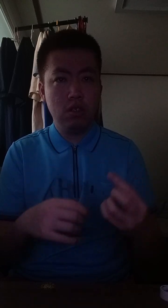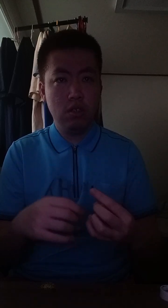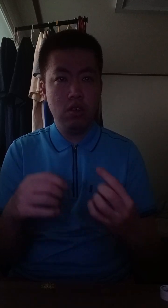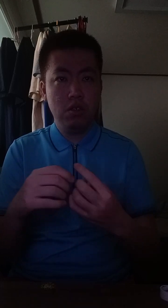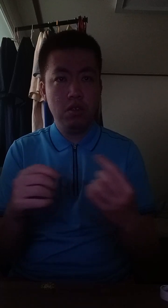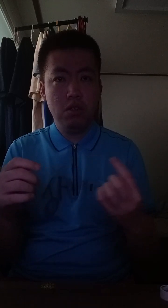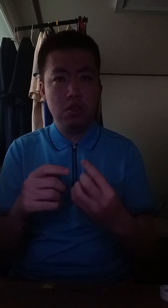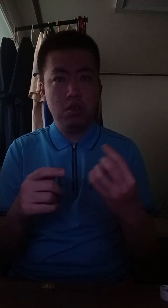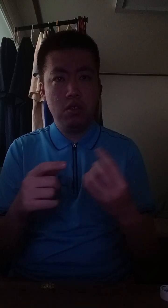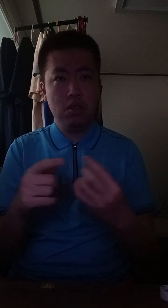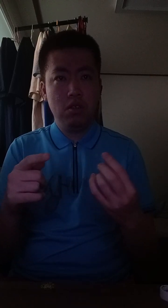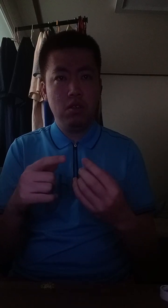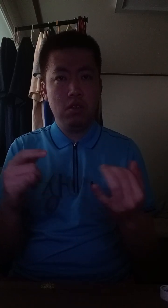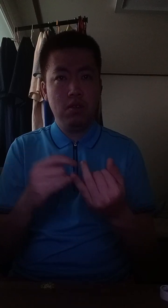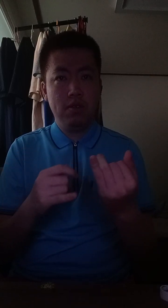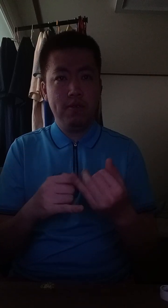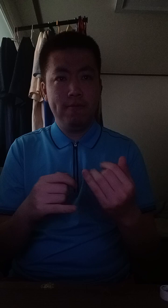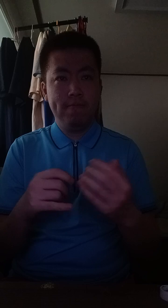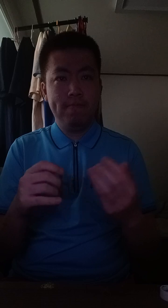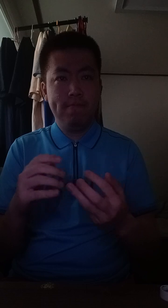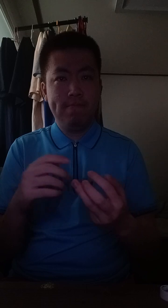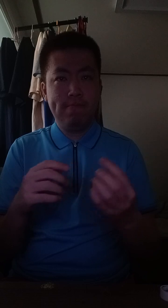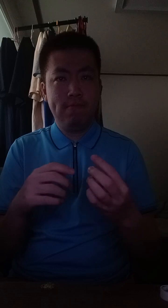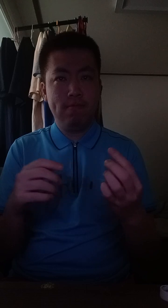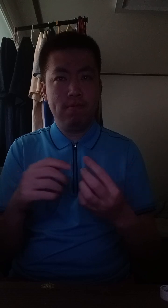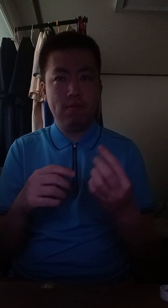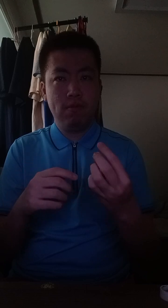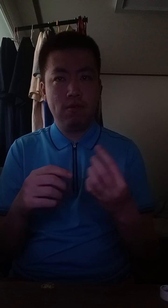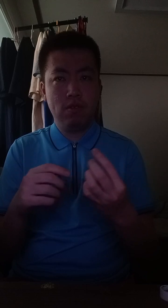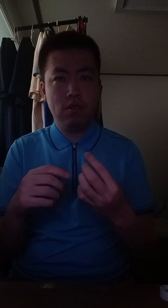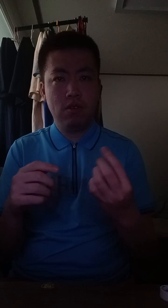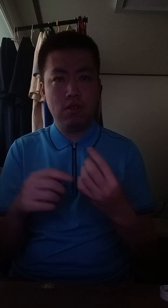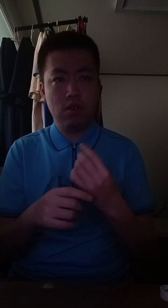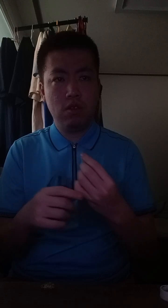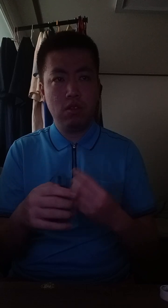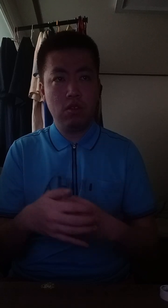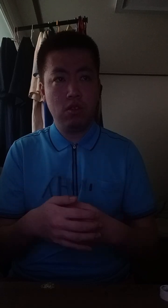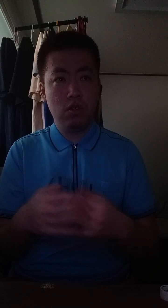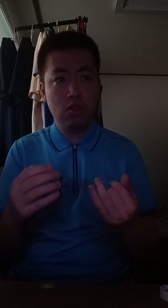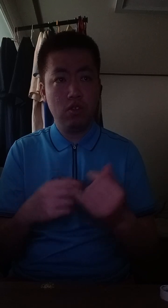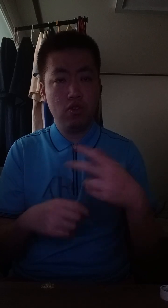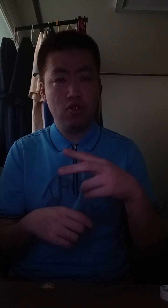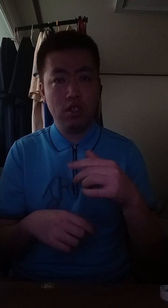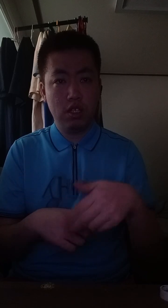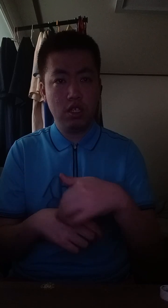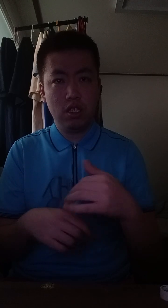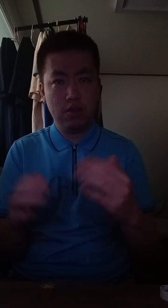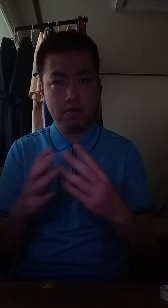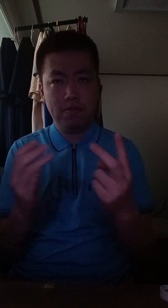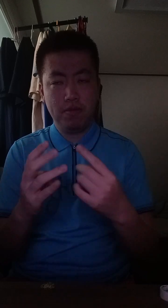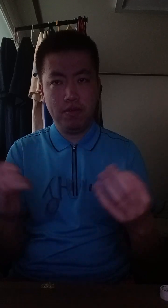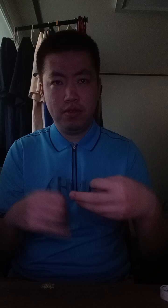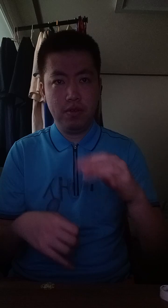설치가 가능한데 예산이 문제고. 서울 메트로 운영 지하철역 120곳 가운데